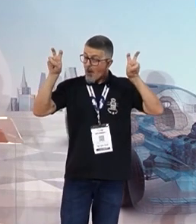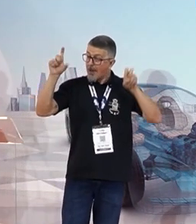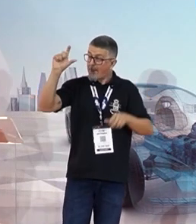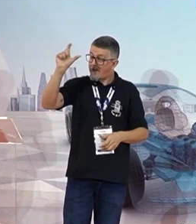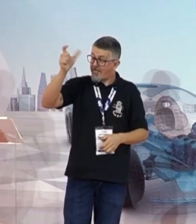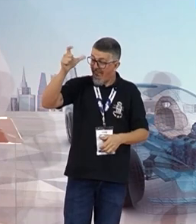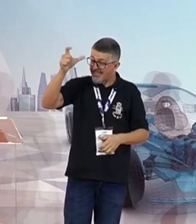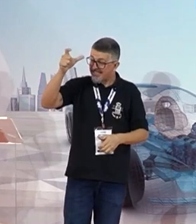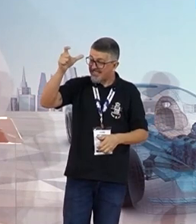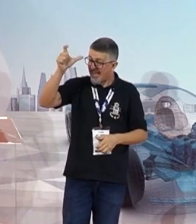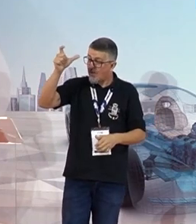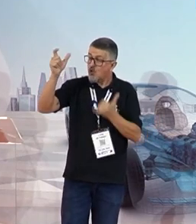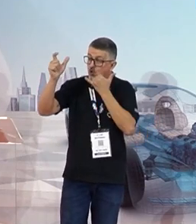sobre as peças.